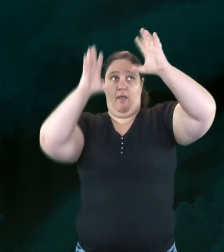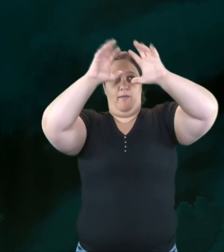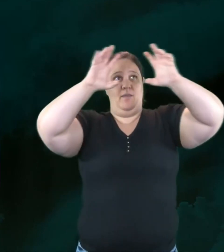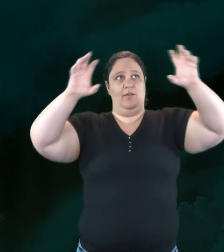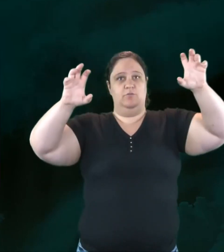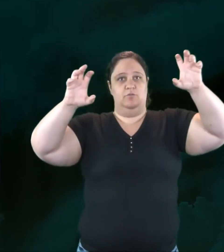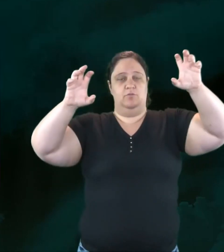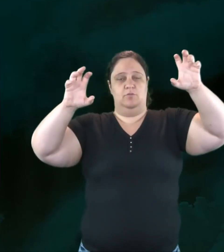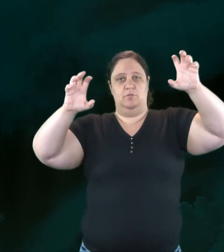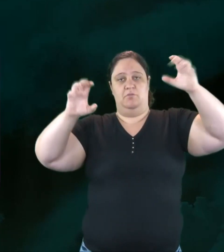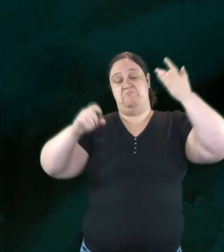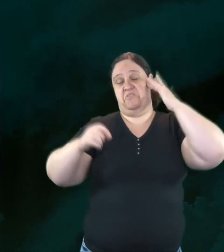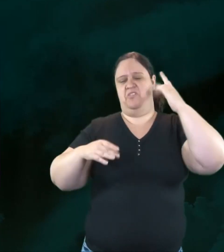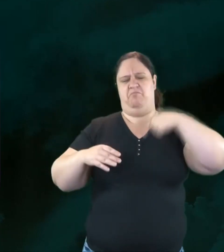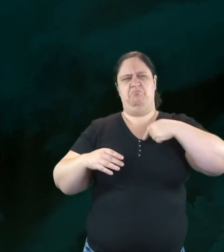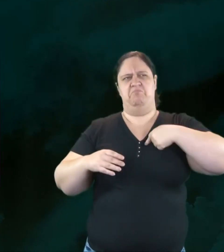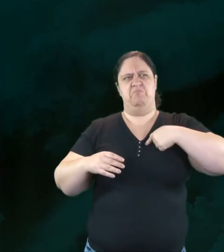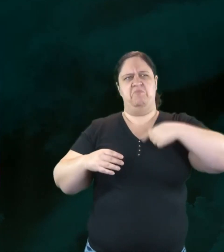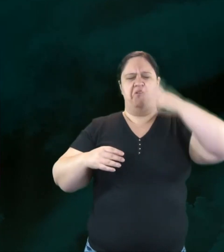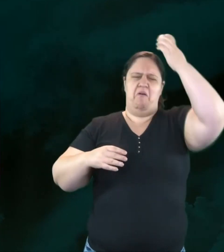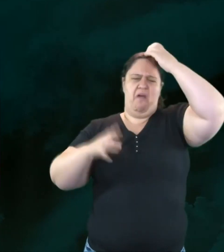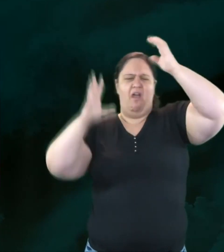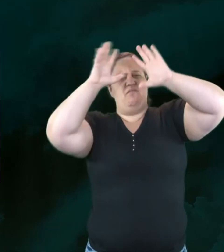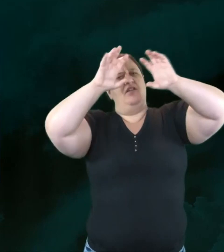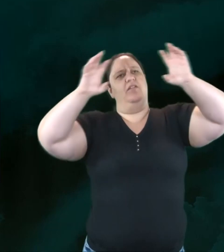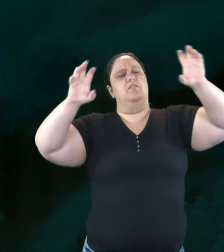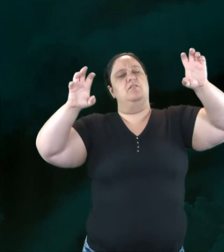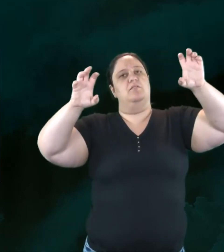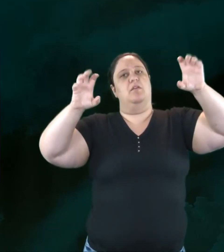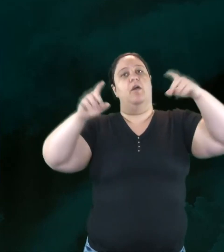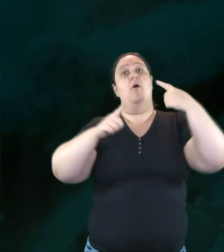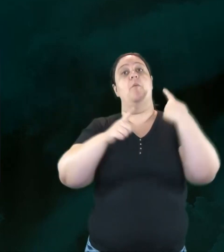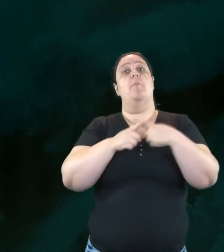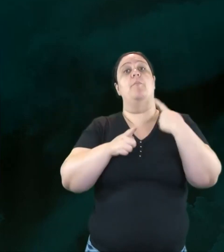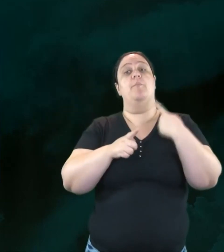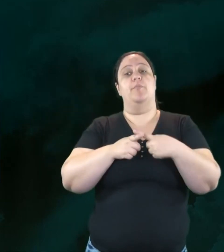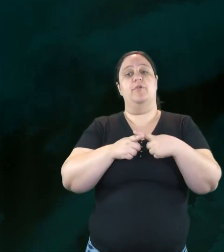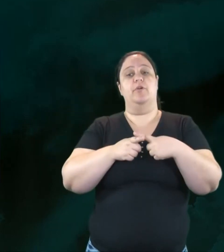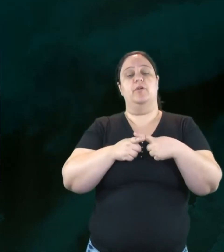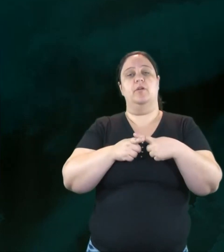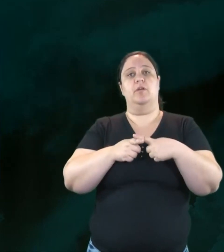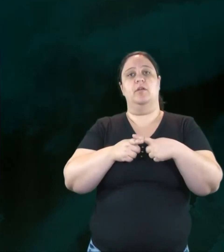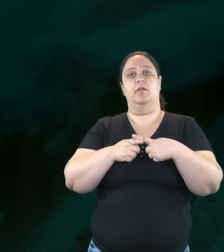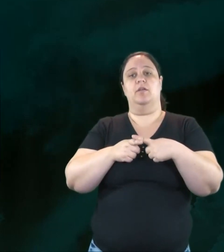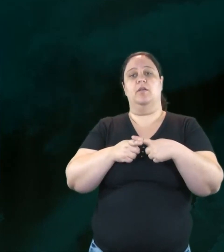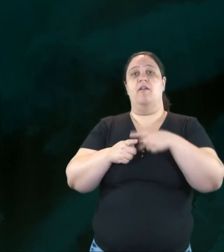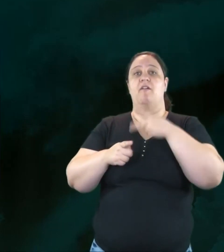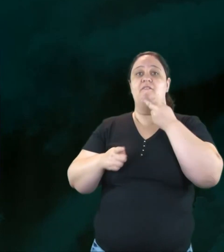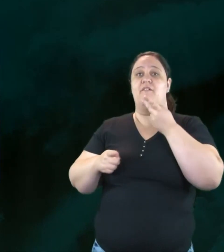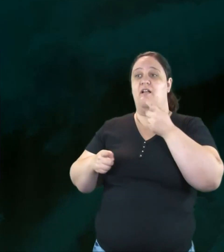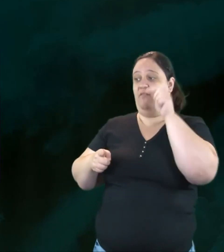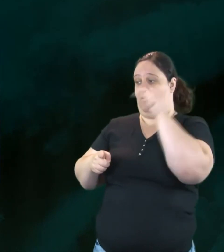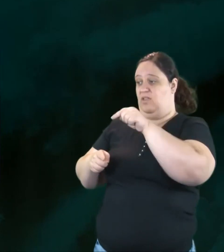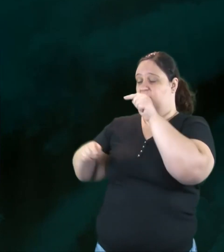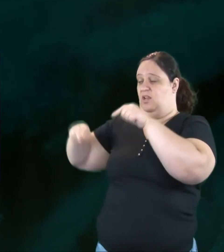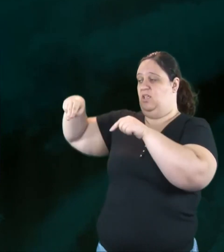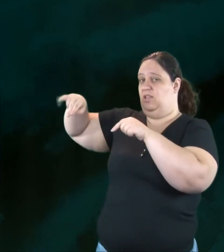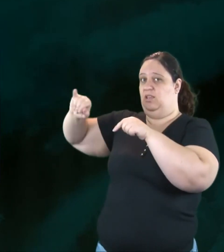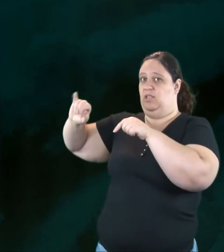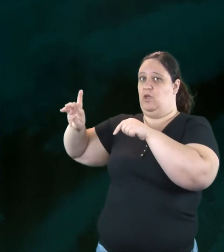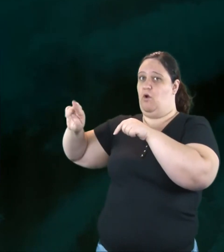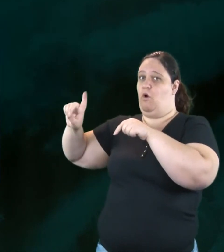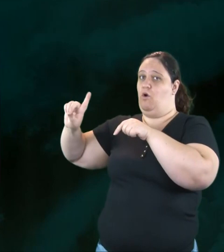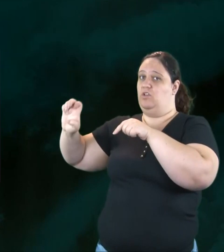a rainha dos céus, porque ela vendia a ideia de que Nimrod era Deus. Nimrod era